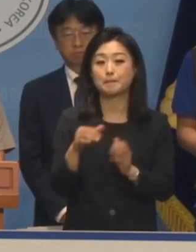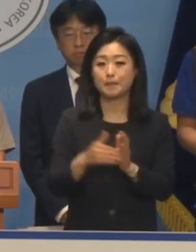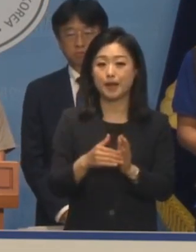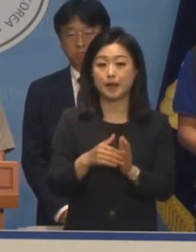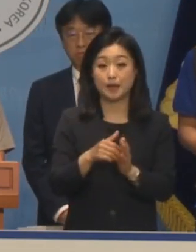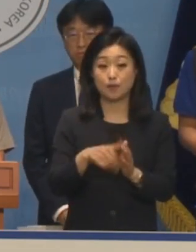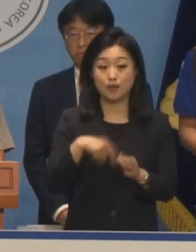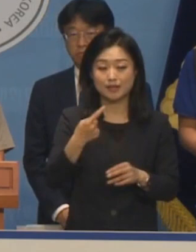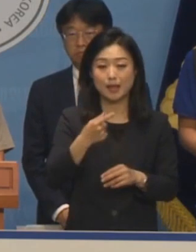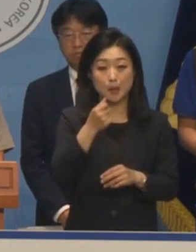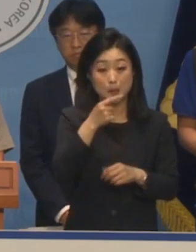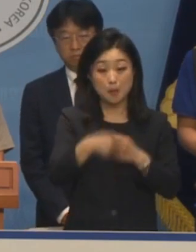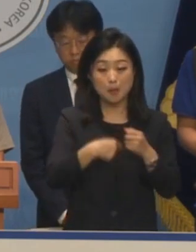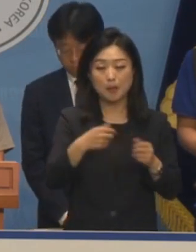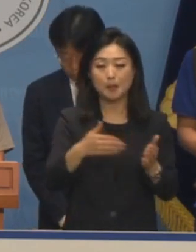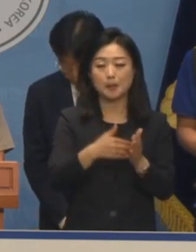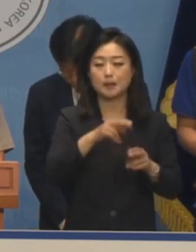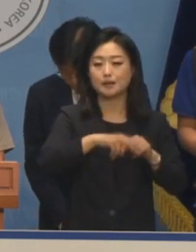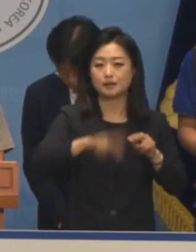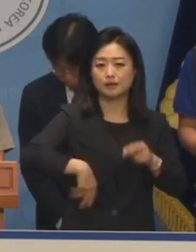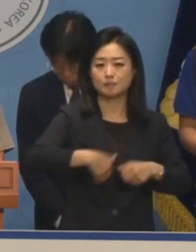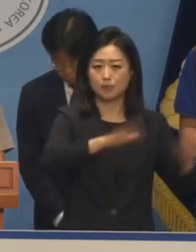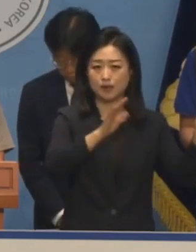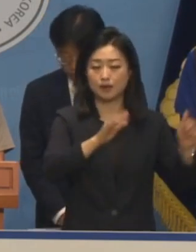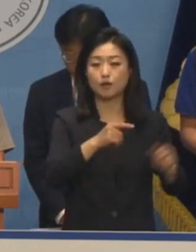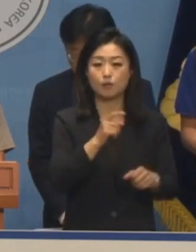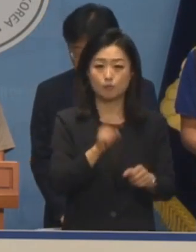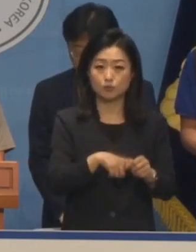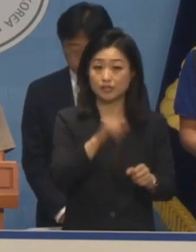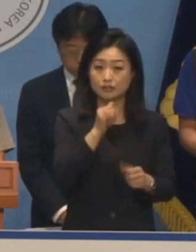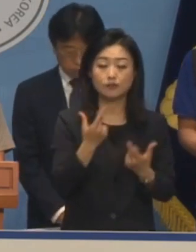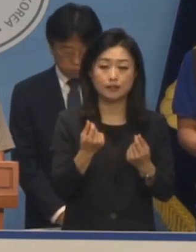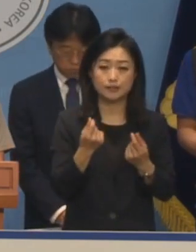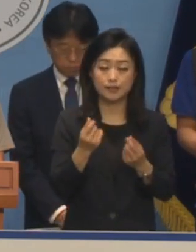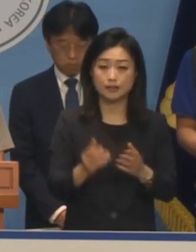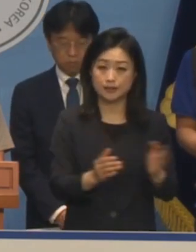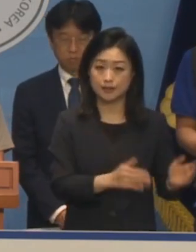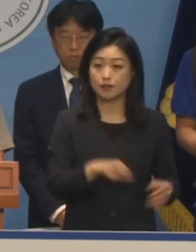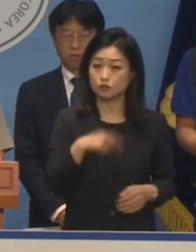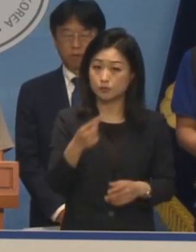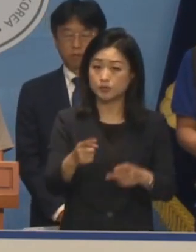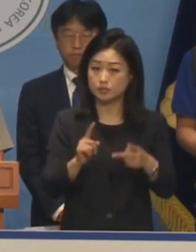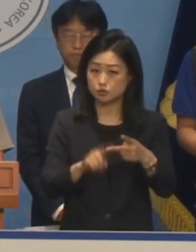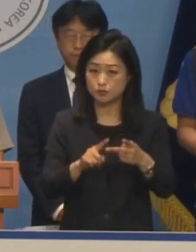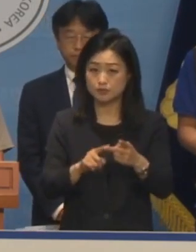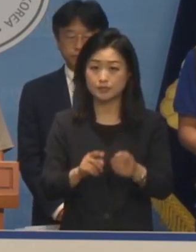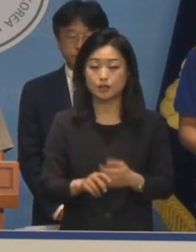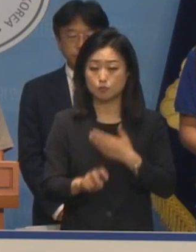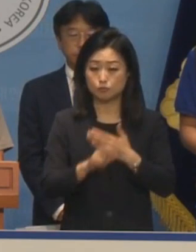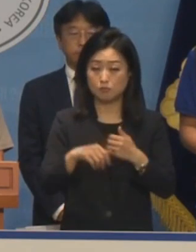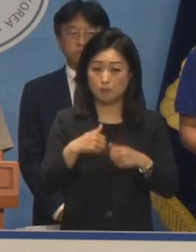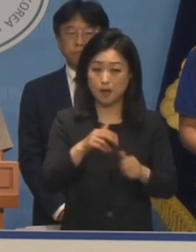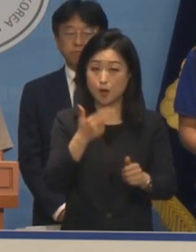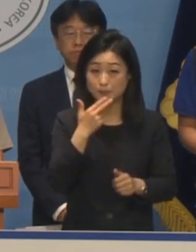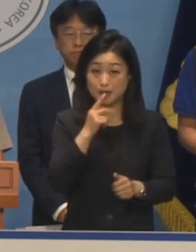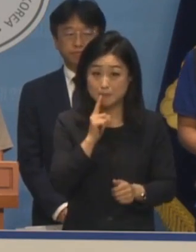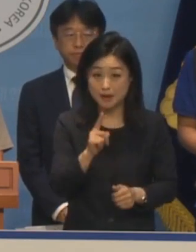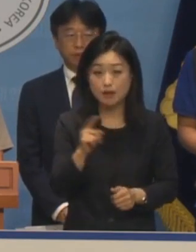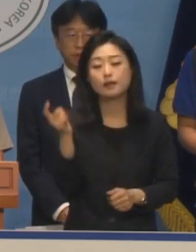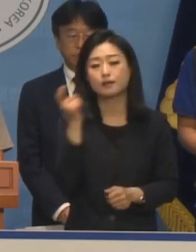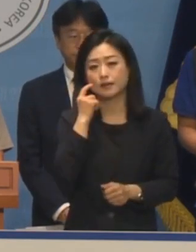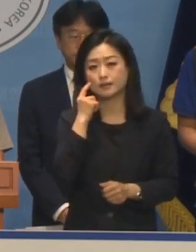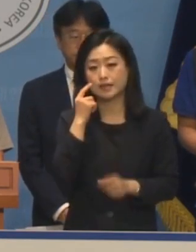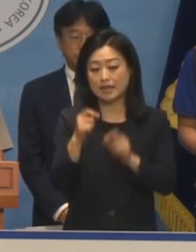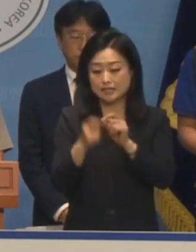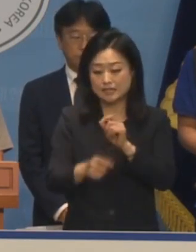둘째 혼재 작업을 막아서 불법파견 소지를 사전에 없애야 한다고 주장하지만 현실은 그렇지 않습니다 공장 자유사